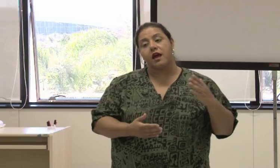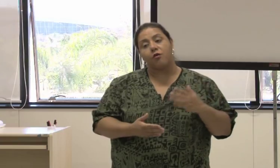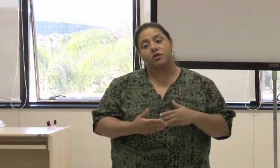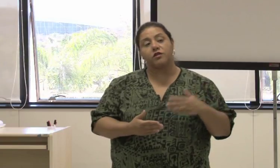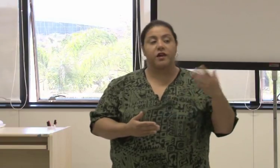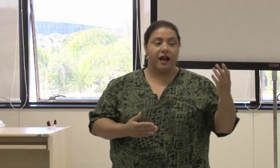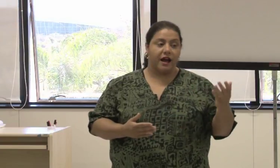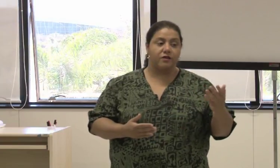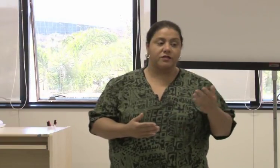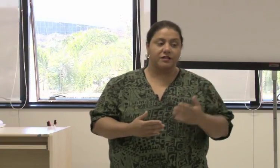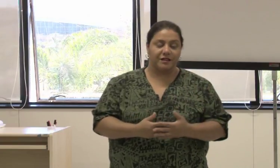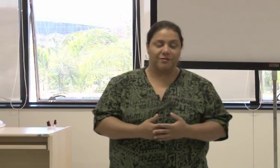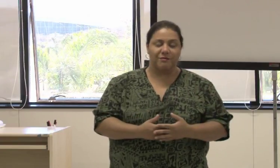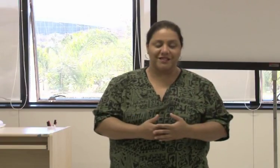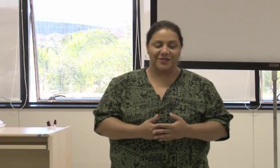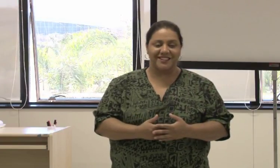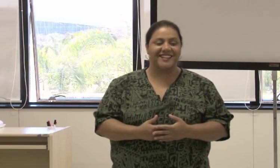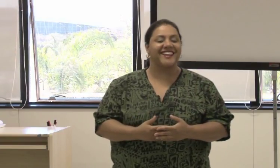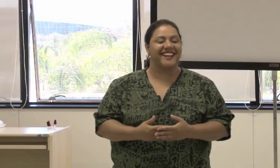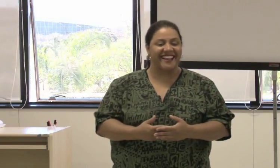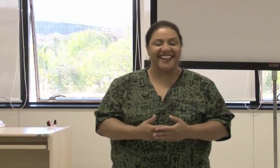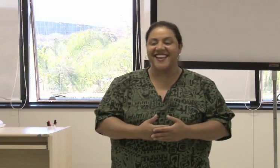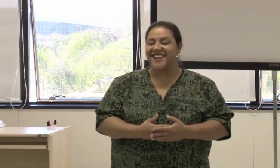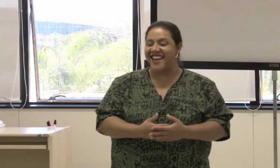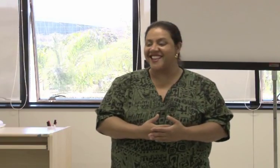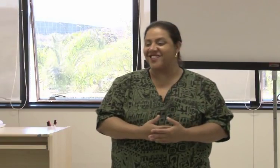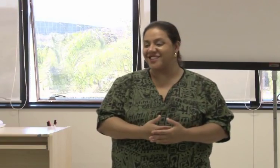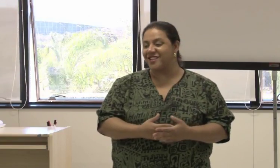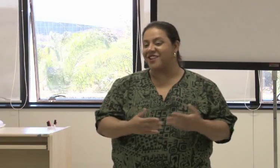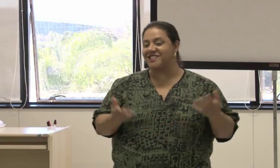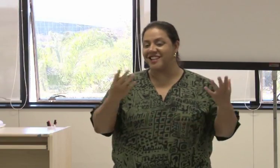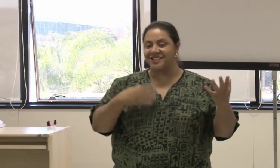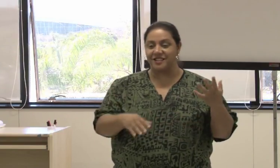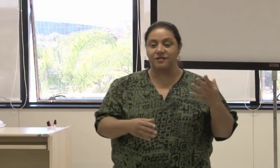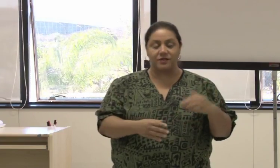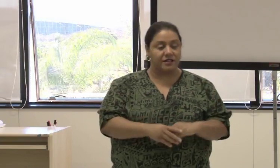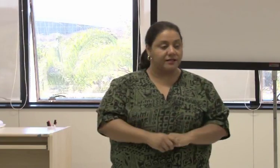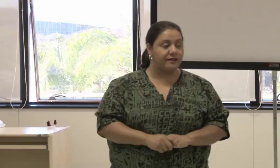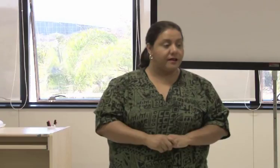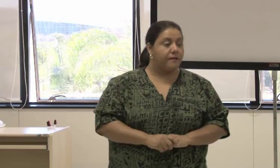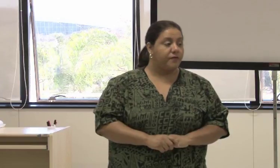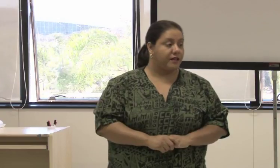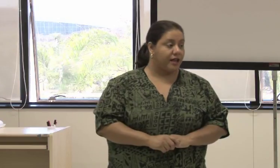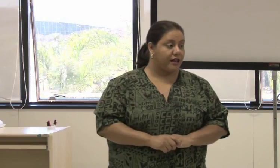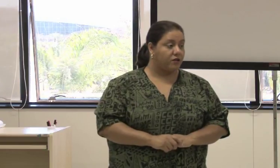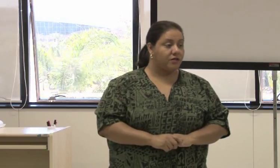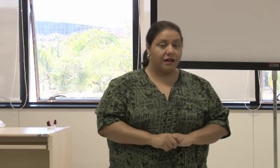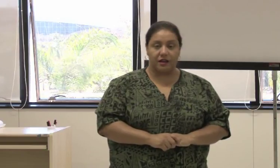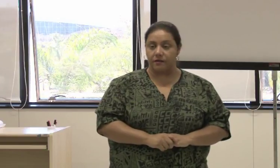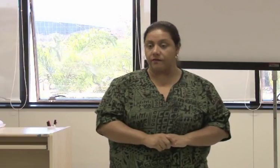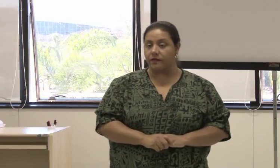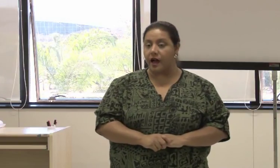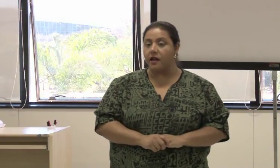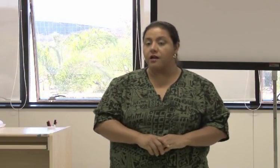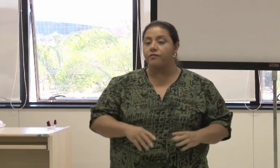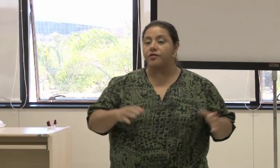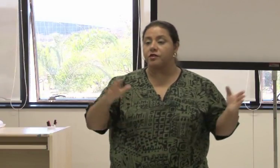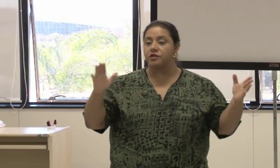acho que fica caro vocês irem para Amazonas. Né? Então, acho que é mais interessante vocês tentarem o daqui. Tá? Então, a gente vai